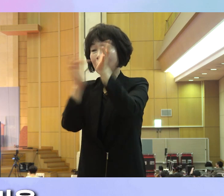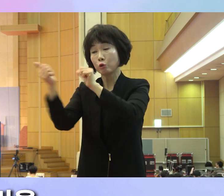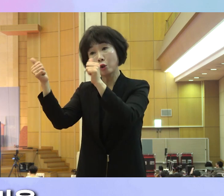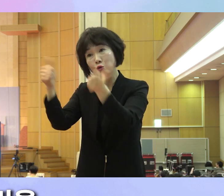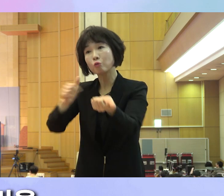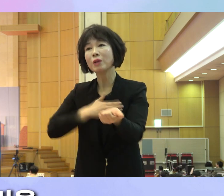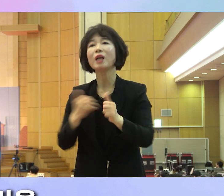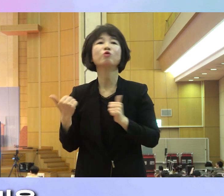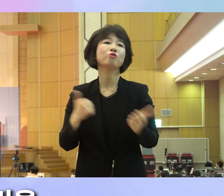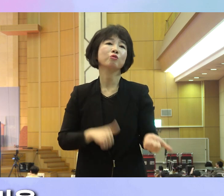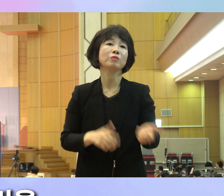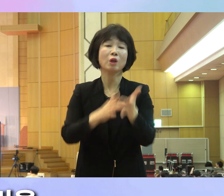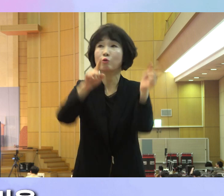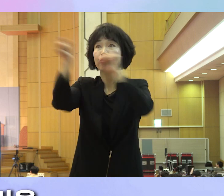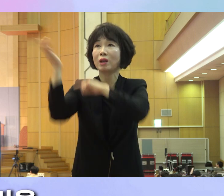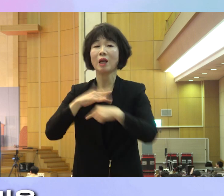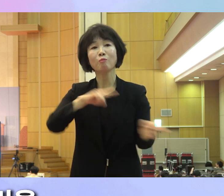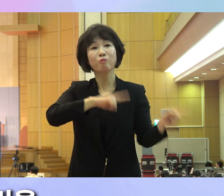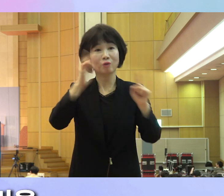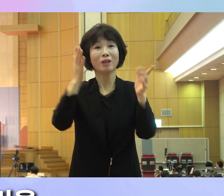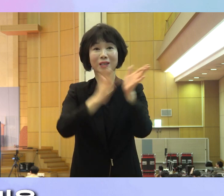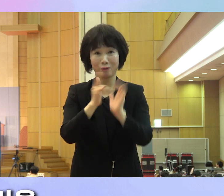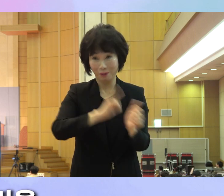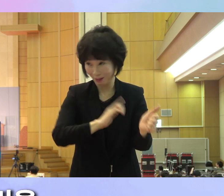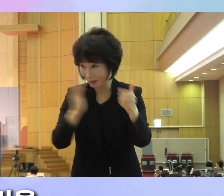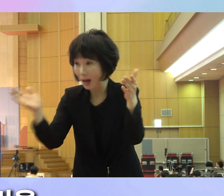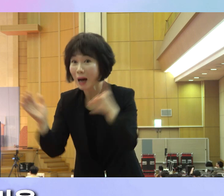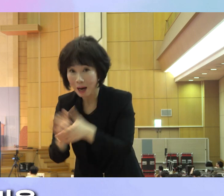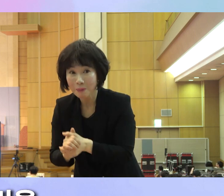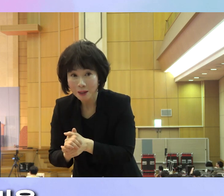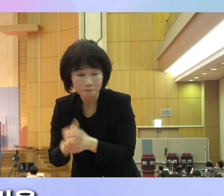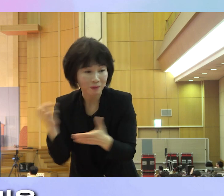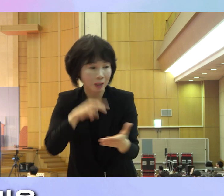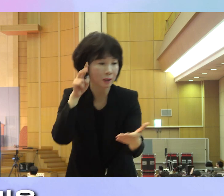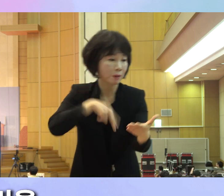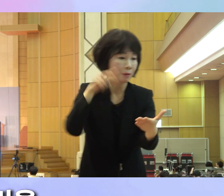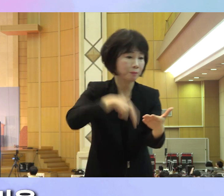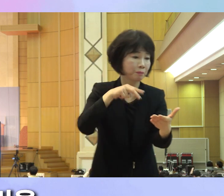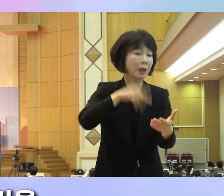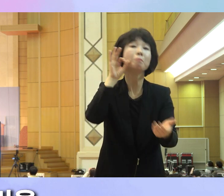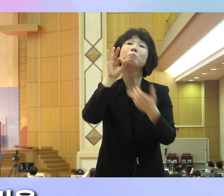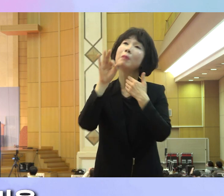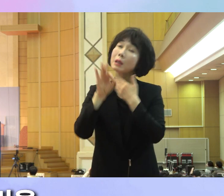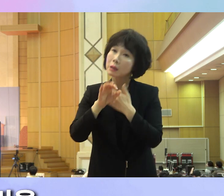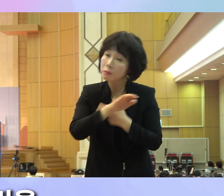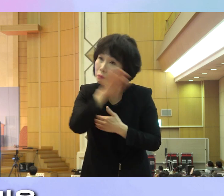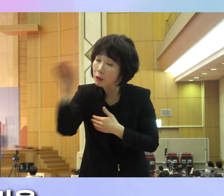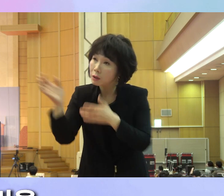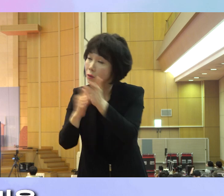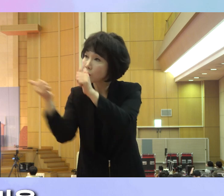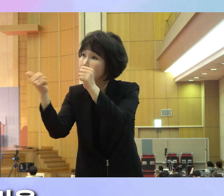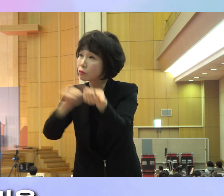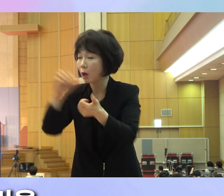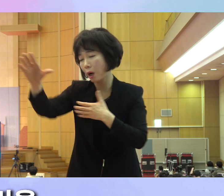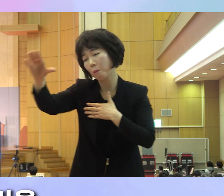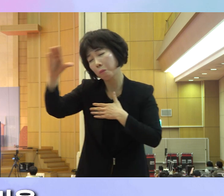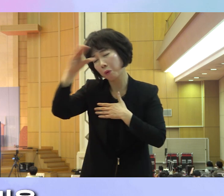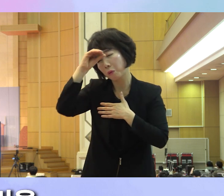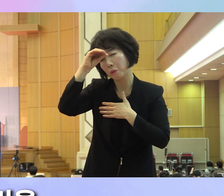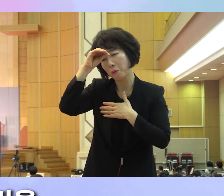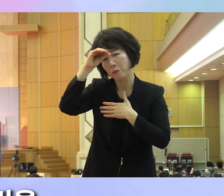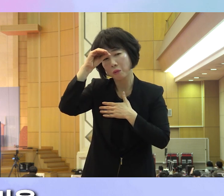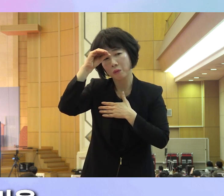죽음, 내 죽음, 예수 부활, 내 부활. 할렐루야. 다시 읽어봅니다. 만일 우리가 그의 죽으심을 본받아